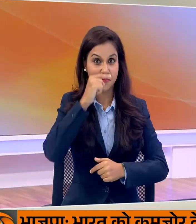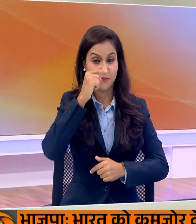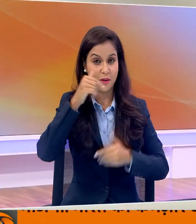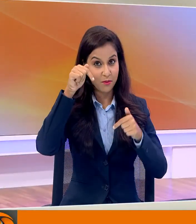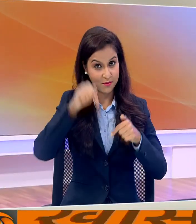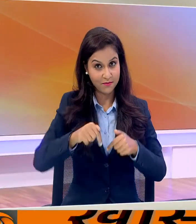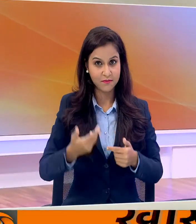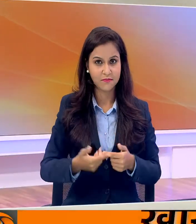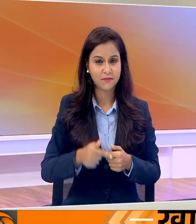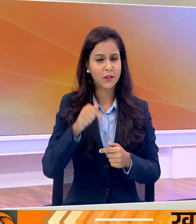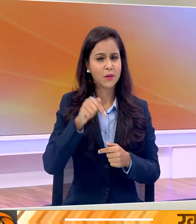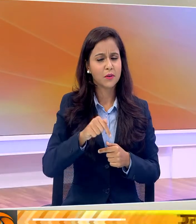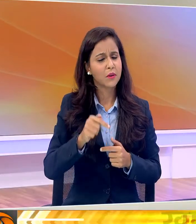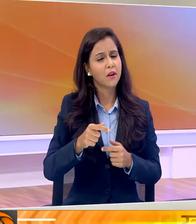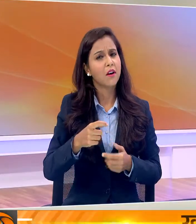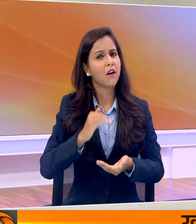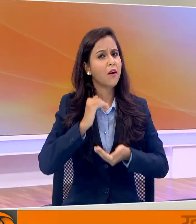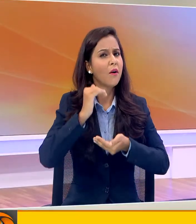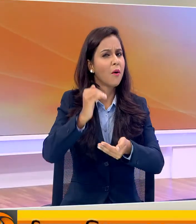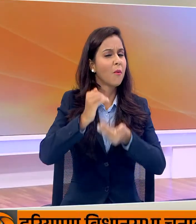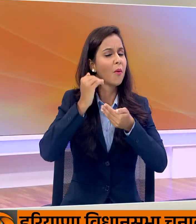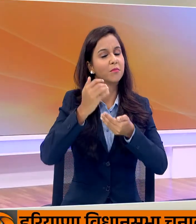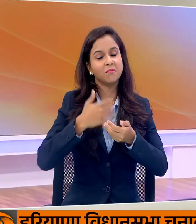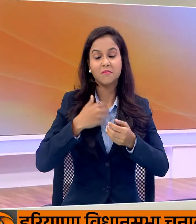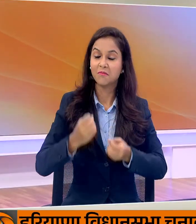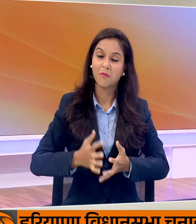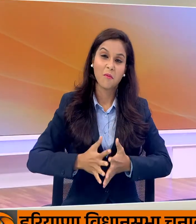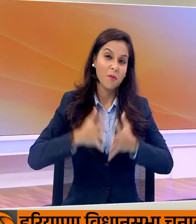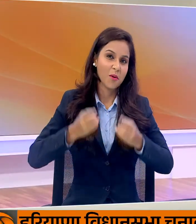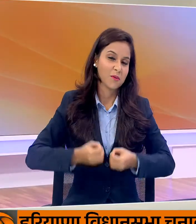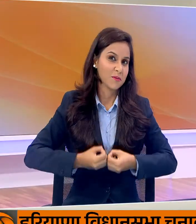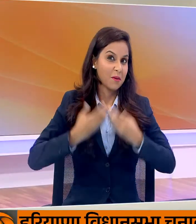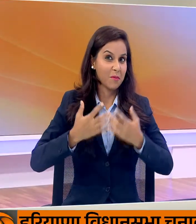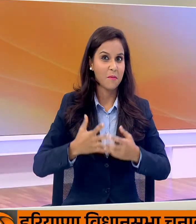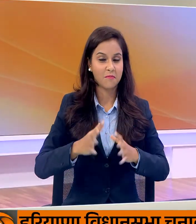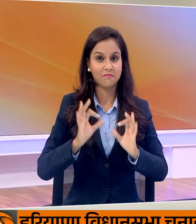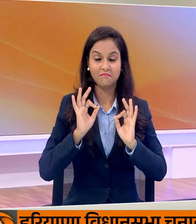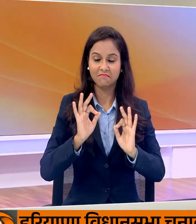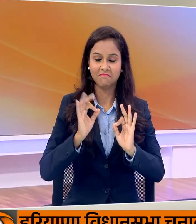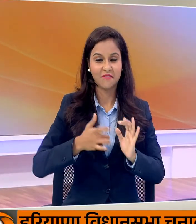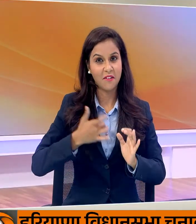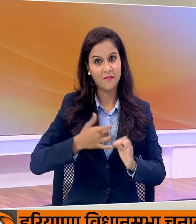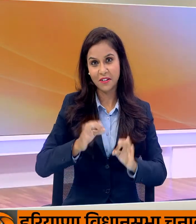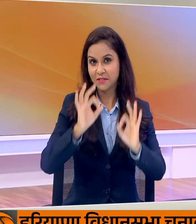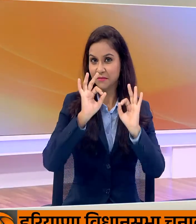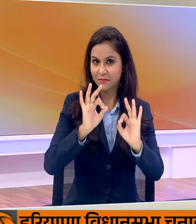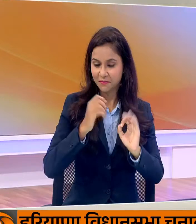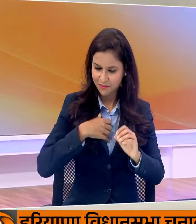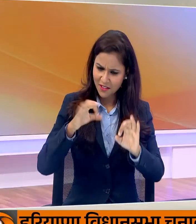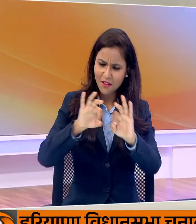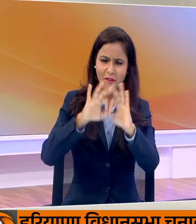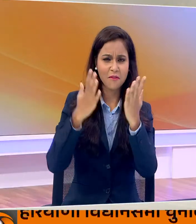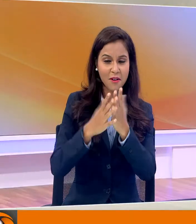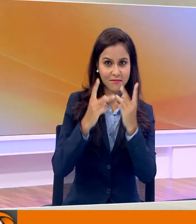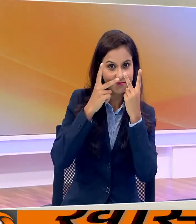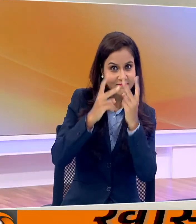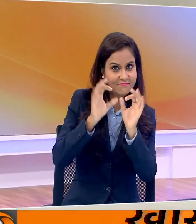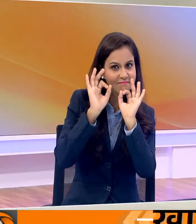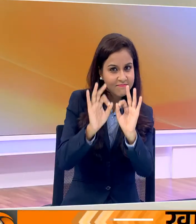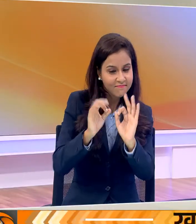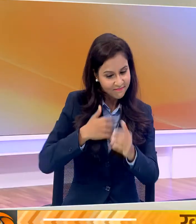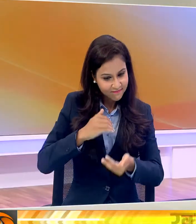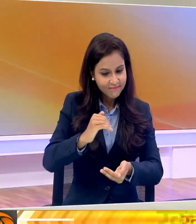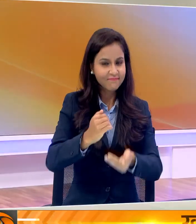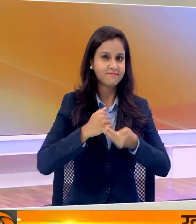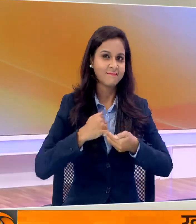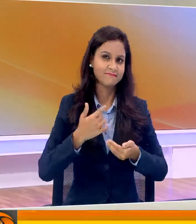ये अवार्ड मिलने से बहुत खुशी हूँ। बहुत अच्छा लग रहा है मेरे को भी और मेरे फैमिली को भी। This award has been given to me. It